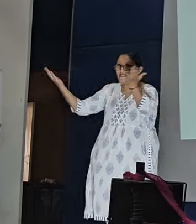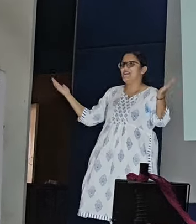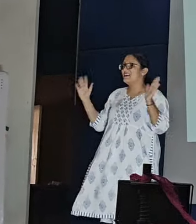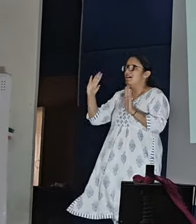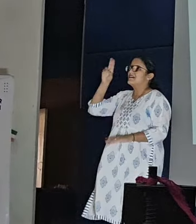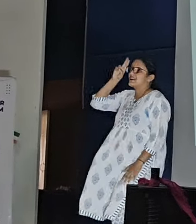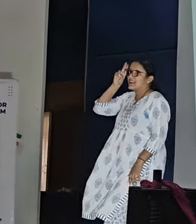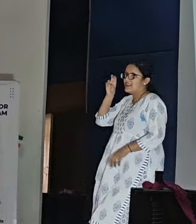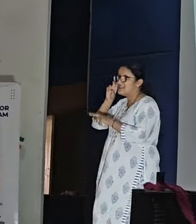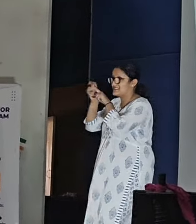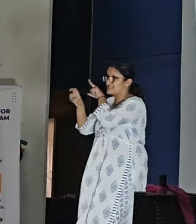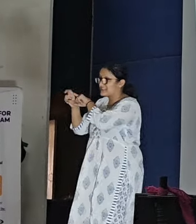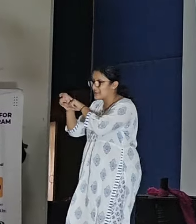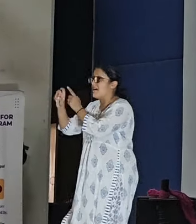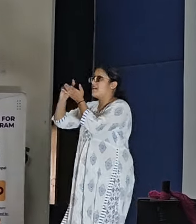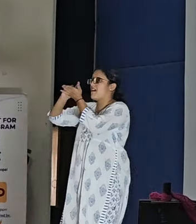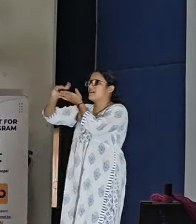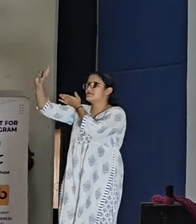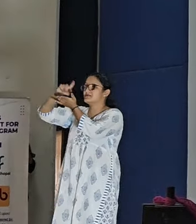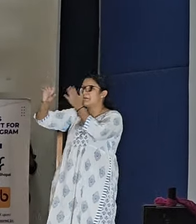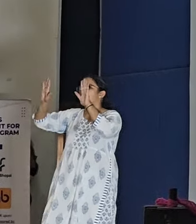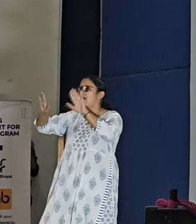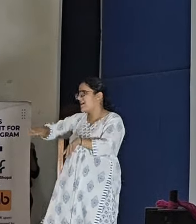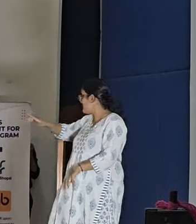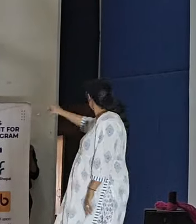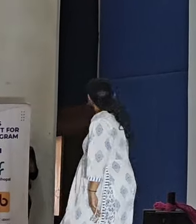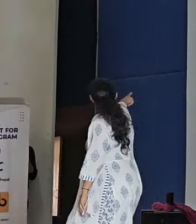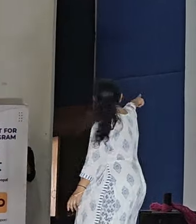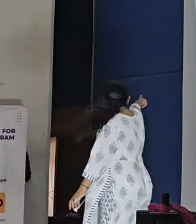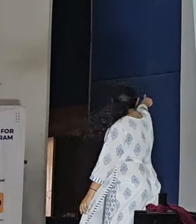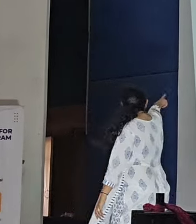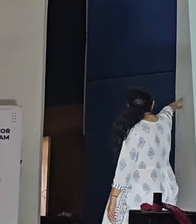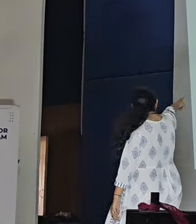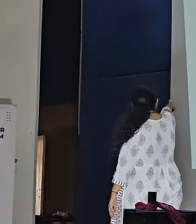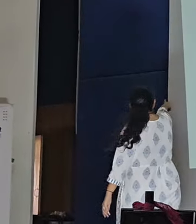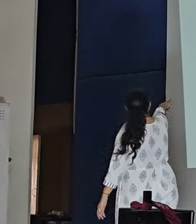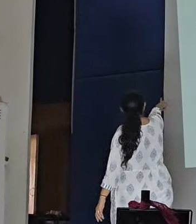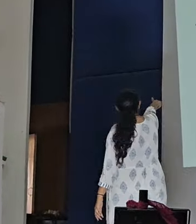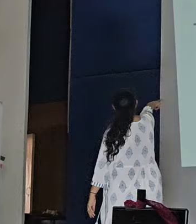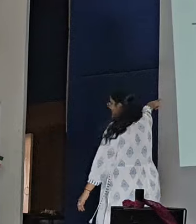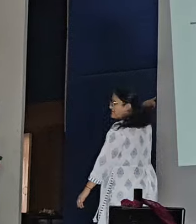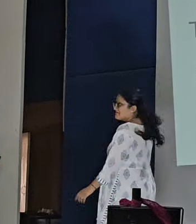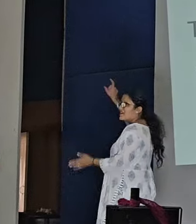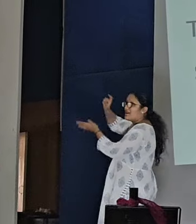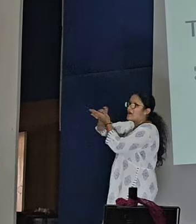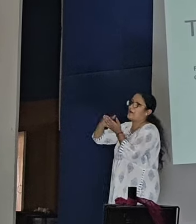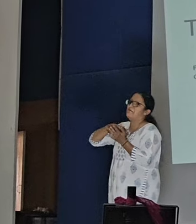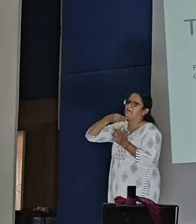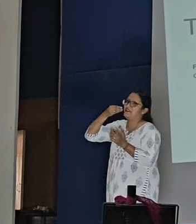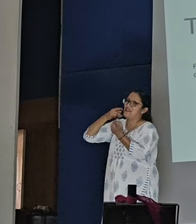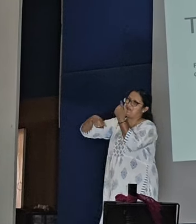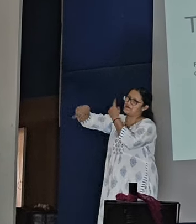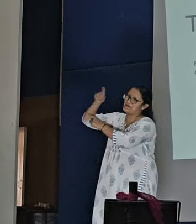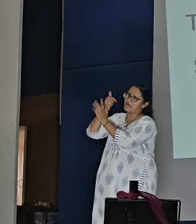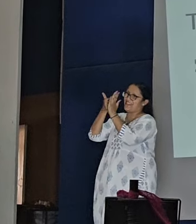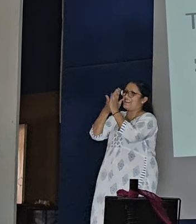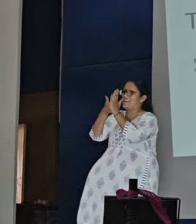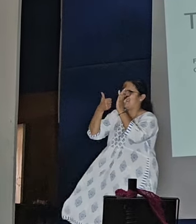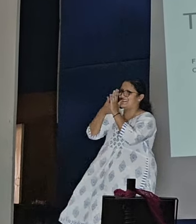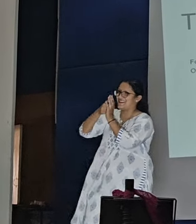कि जिनको भी अशर है, आई हेल्प लोग आप सब लोग मोटिवेट करके इस नाम से एक यूजर आईडी है